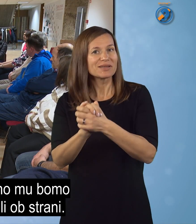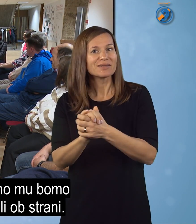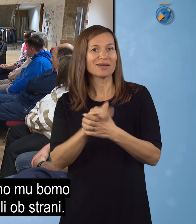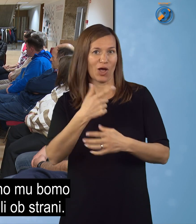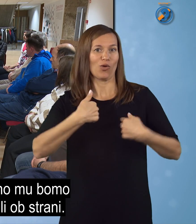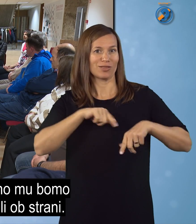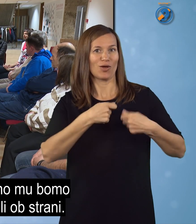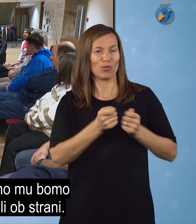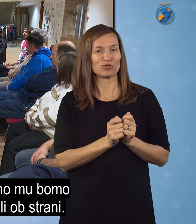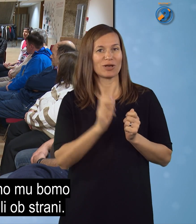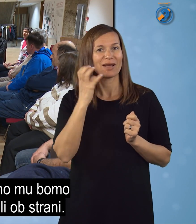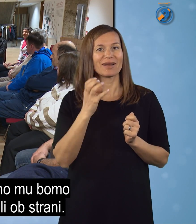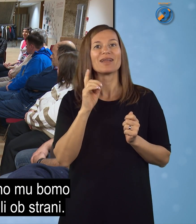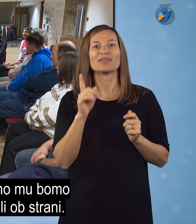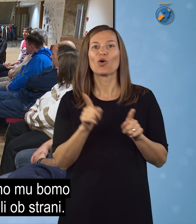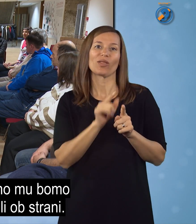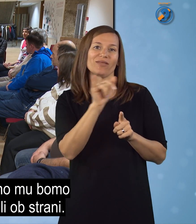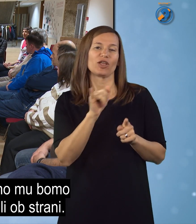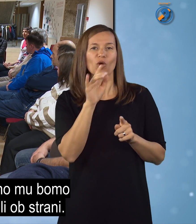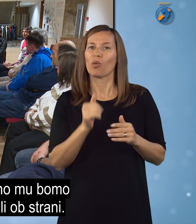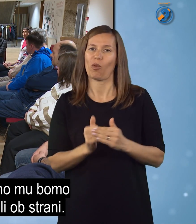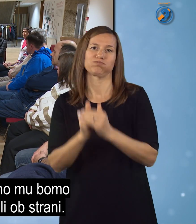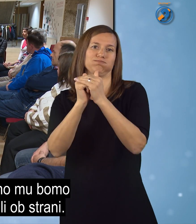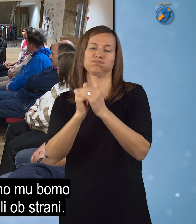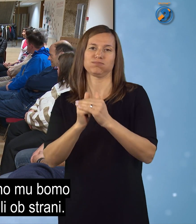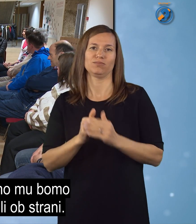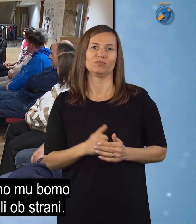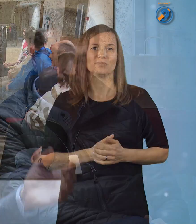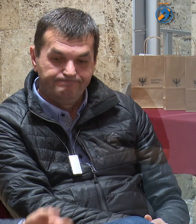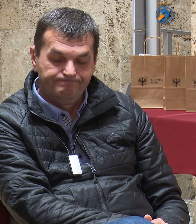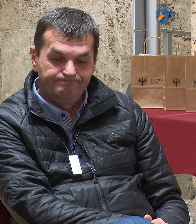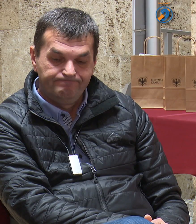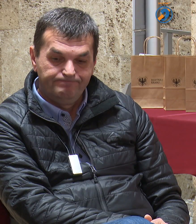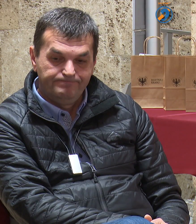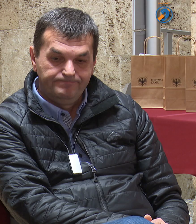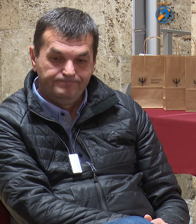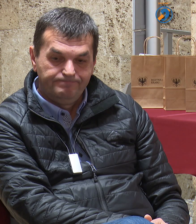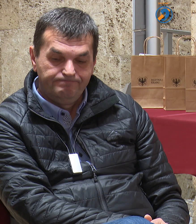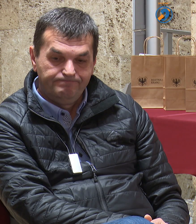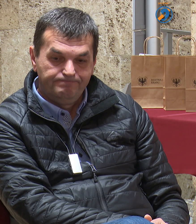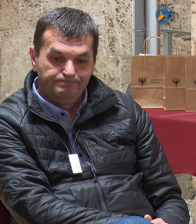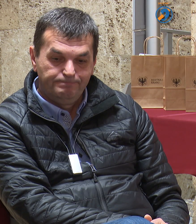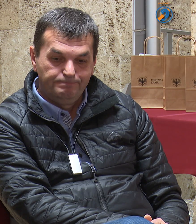in kot vedno bomo tudi vedno stali ob strani.